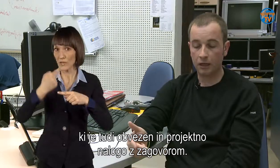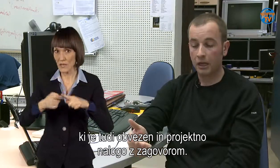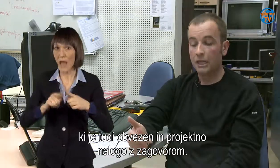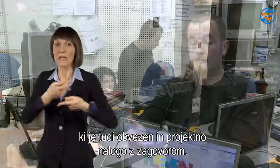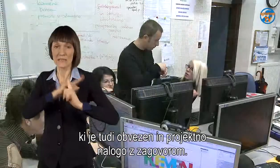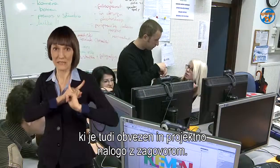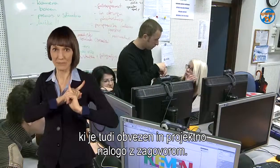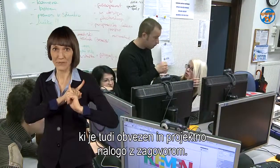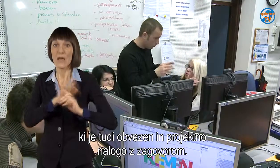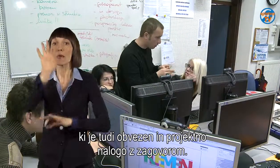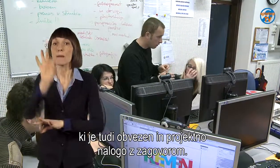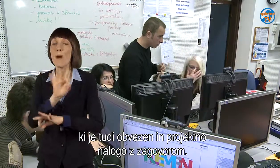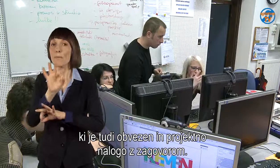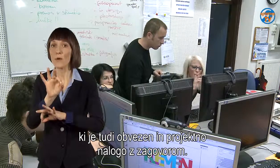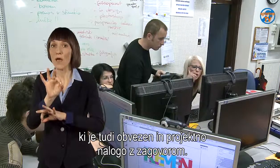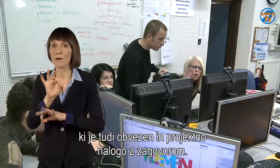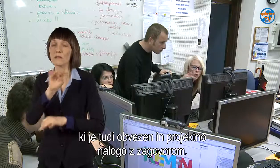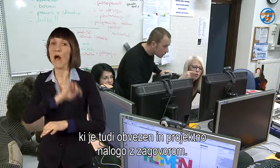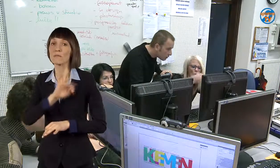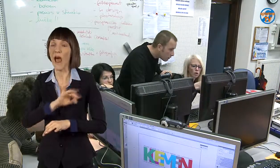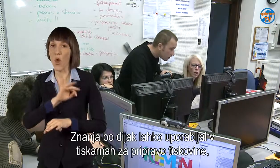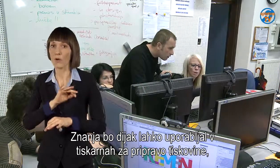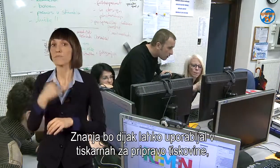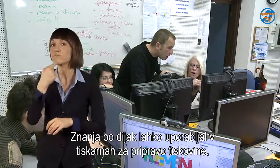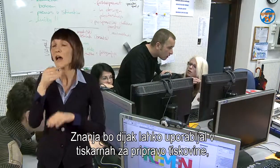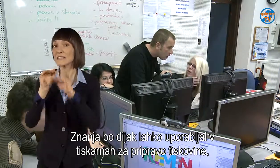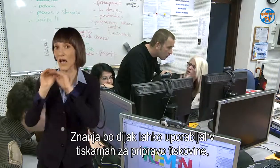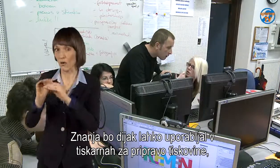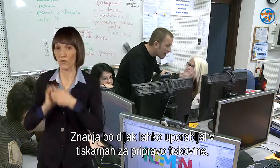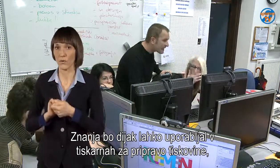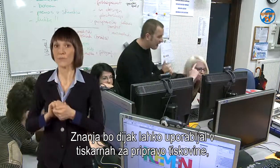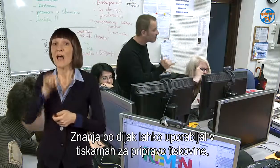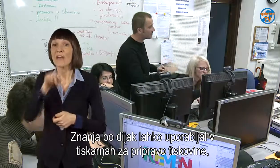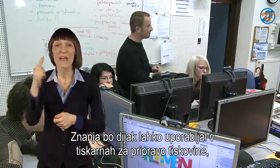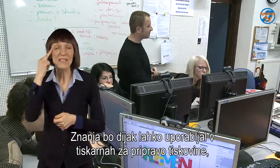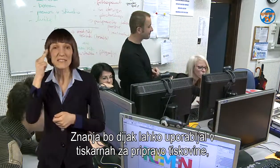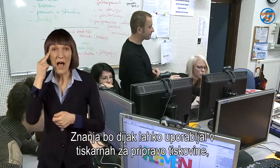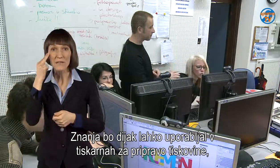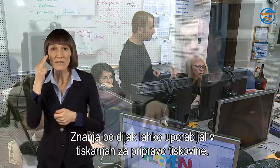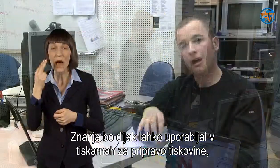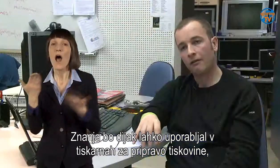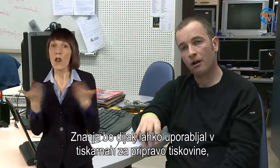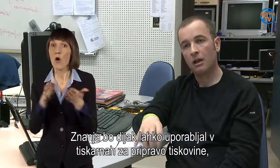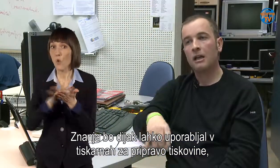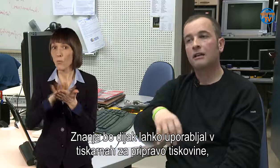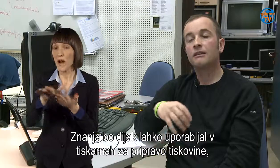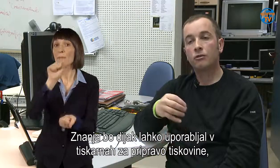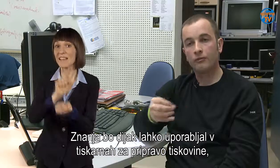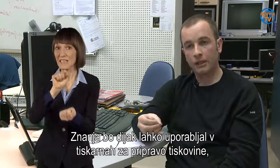strokovni del, in pa projektna naloga z govorom. Znanja, ki jih bodo lahko uporabljali v tiskarnah za